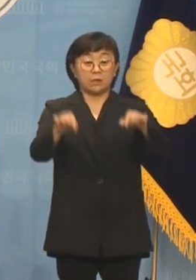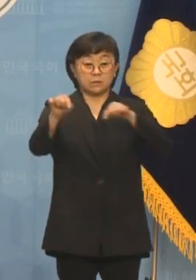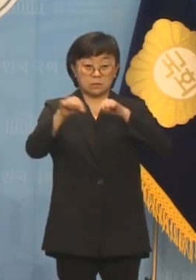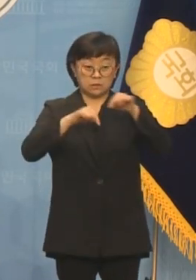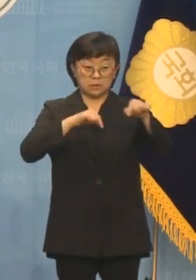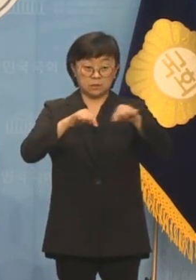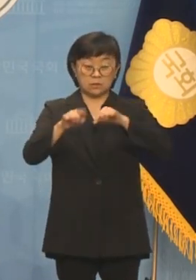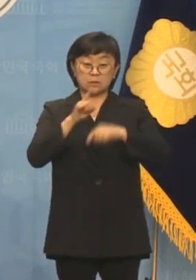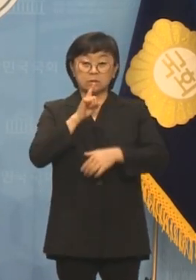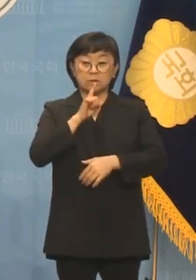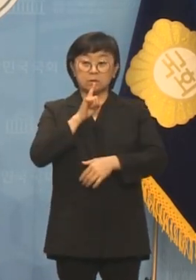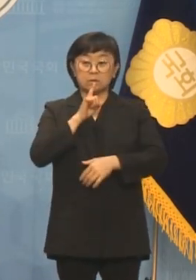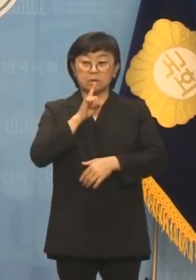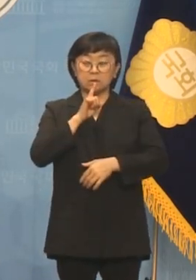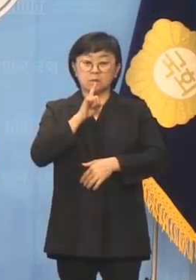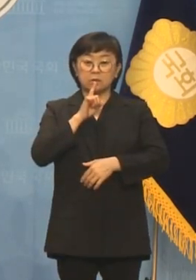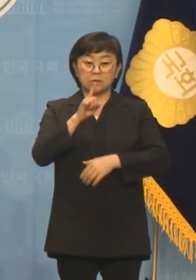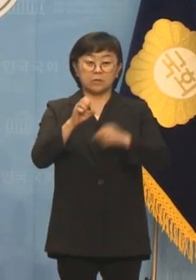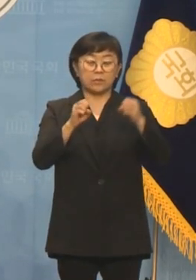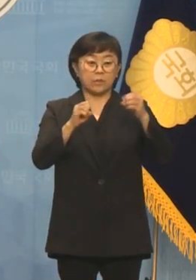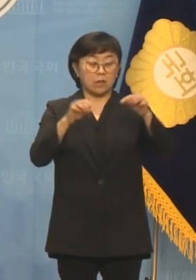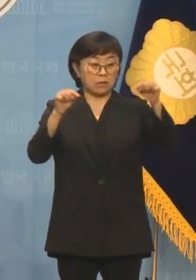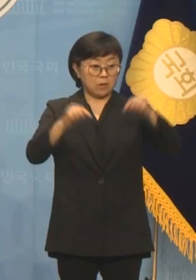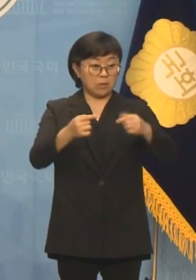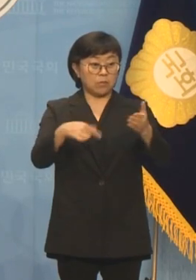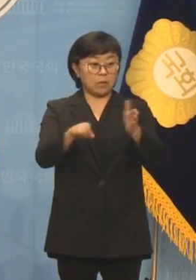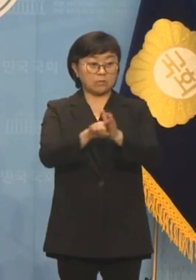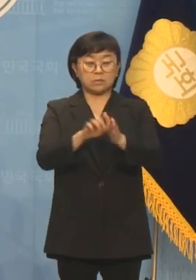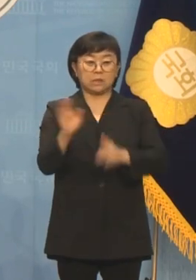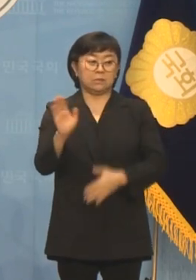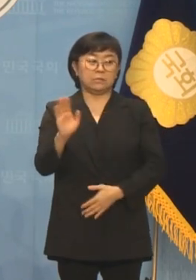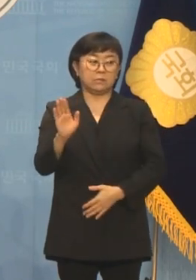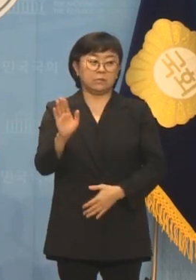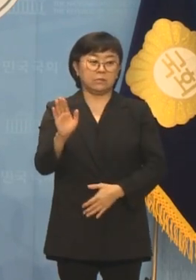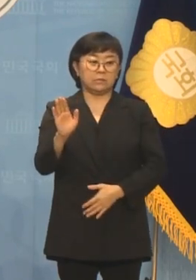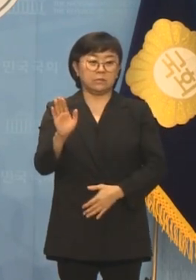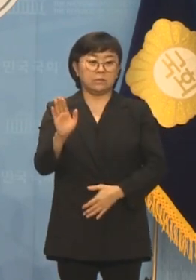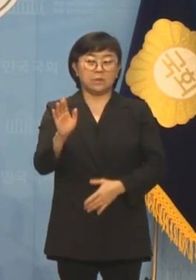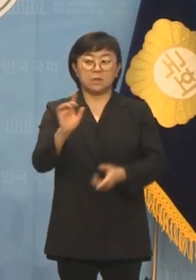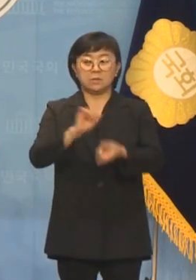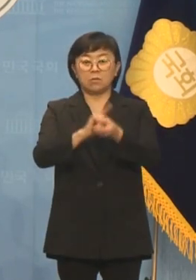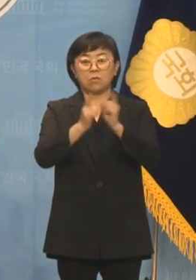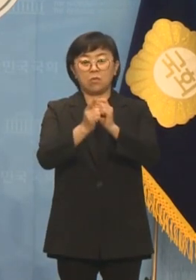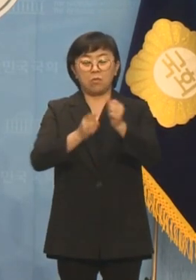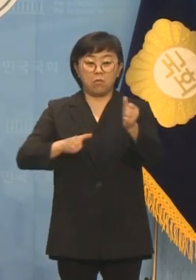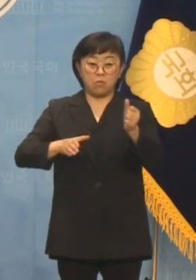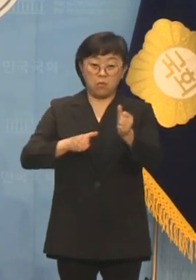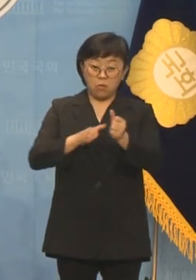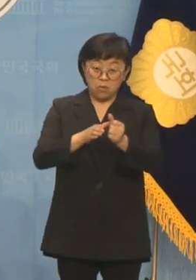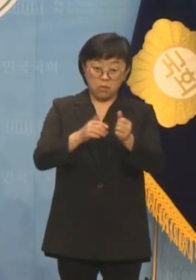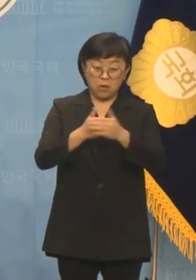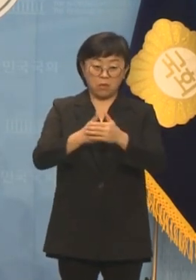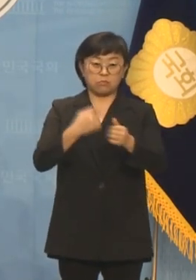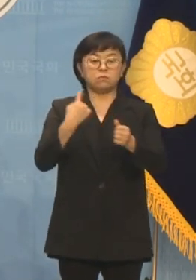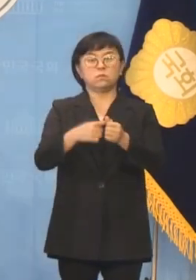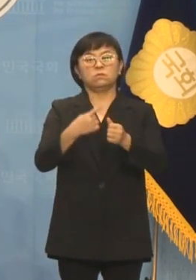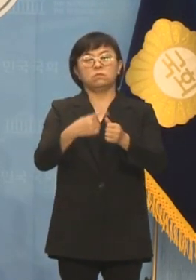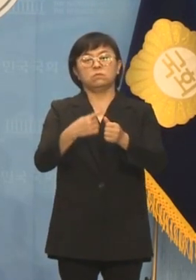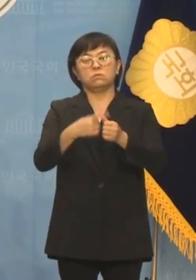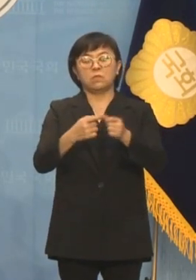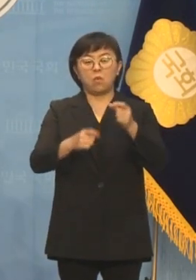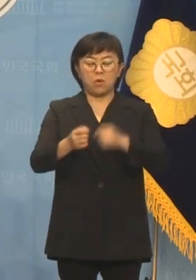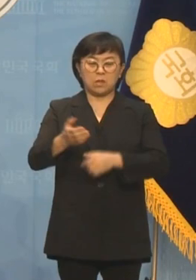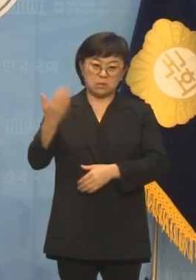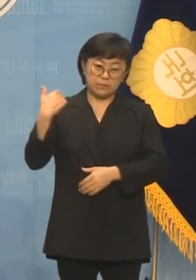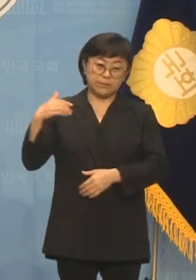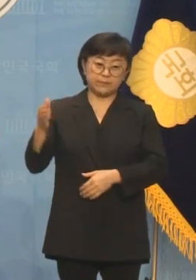정치에서 말이 대화와 타협을 위한 도구가 아니라 상대방을 공격하고 헐뜯는 무기가 된 지 꽤